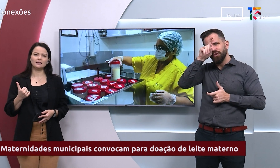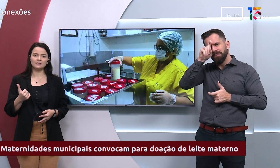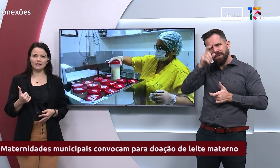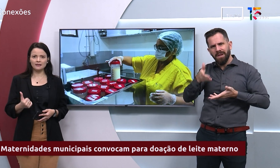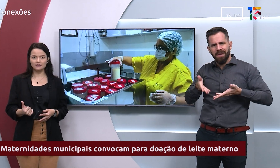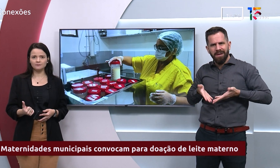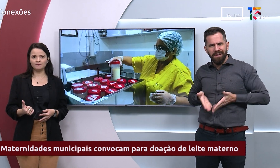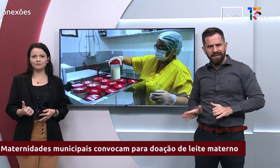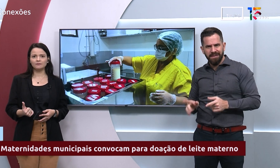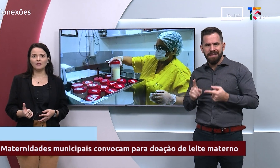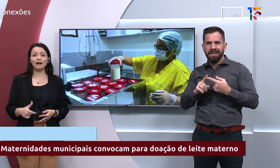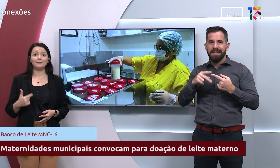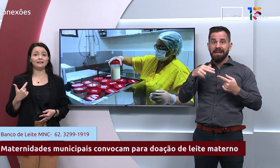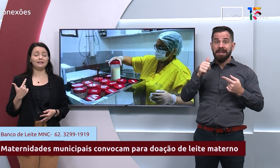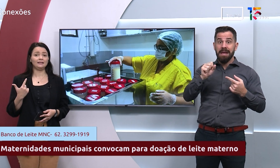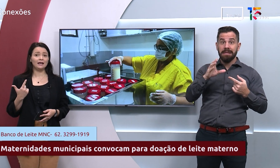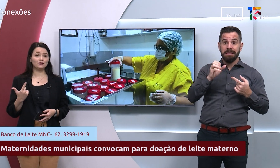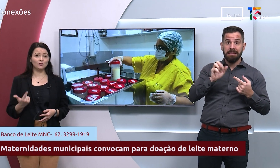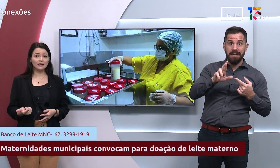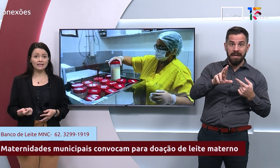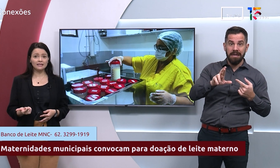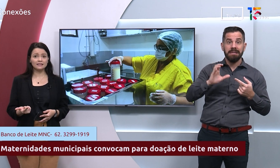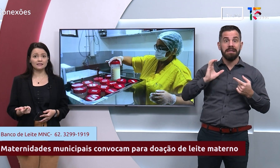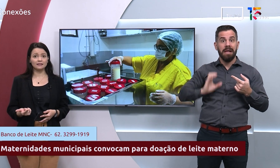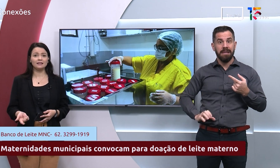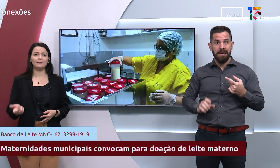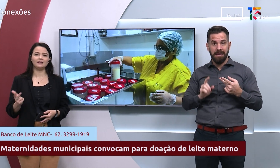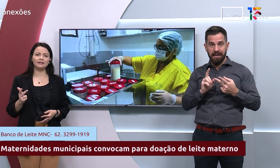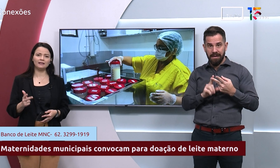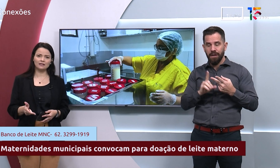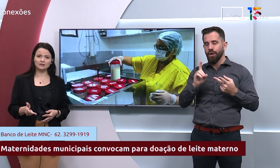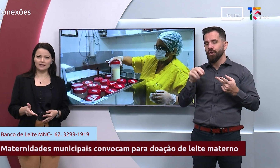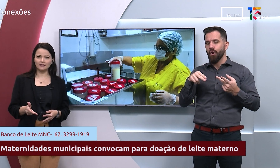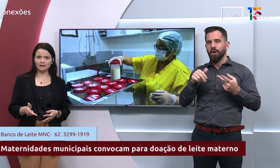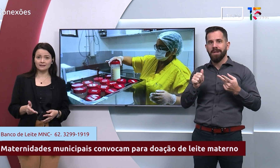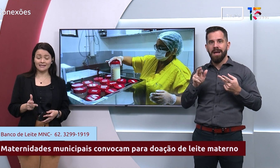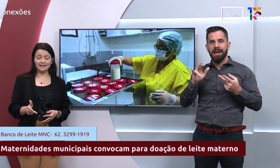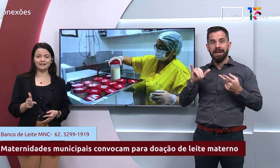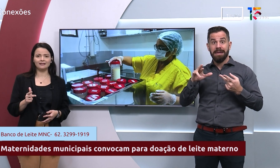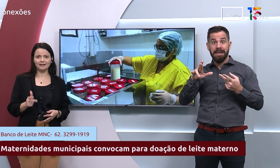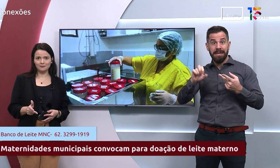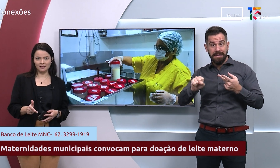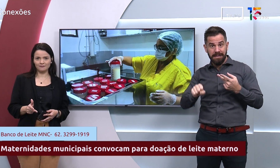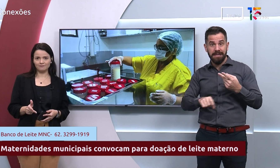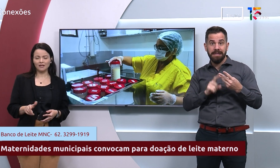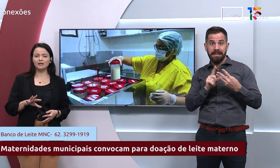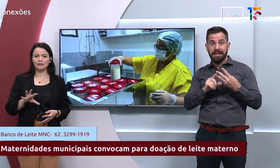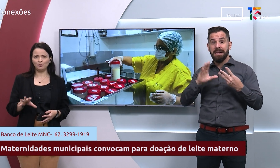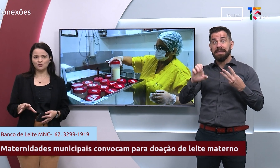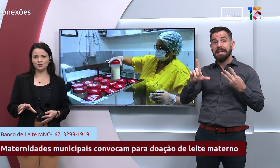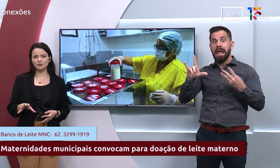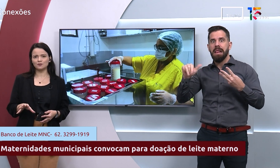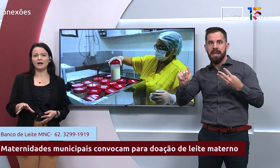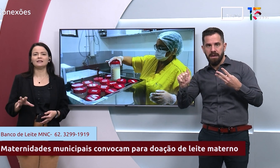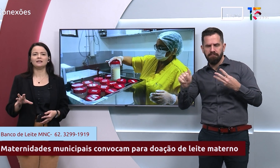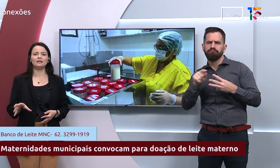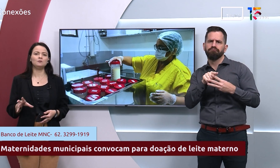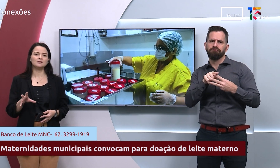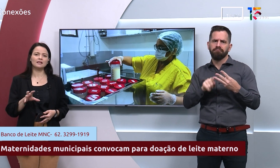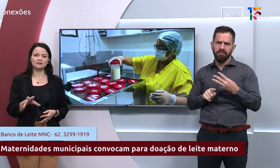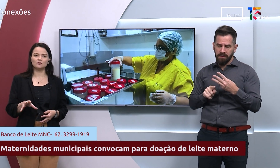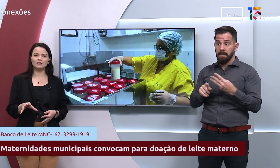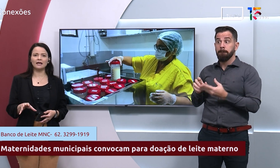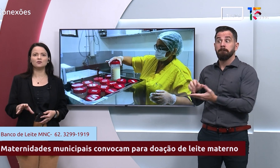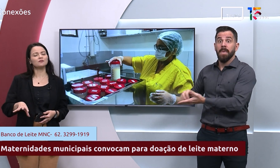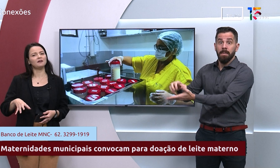a Nascer Cidadã, a Maternidade Dona Iris e a Maternidade Célia Câmara. Depois disso, as